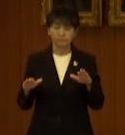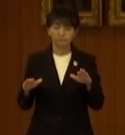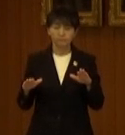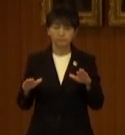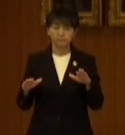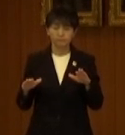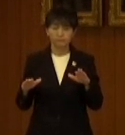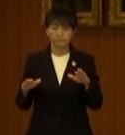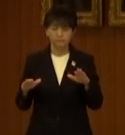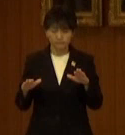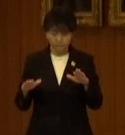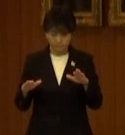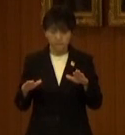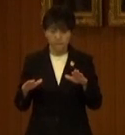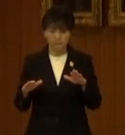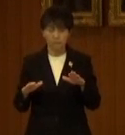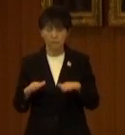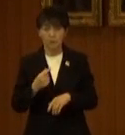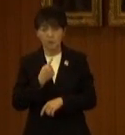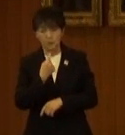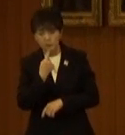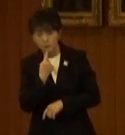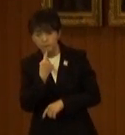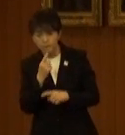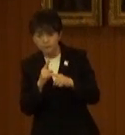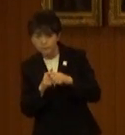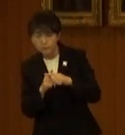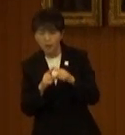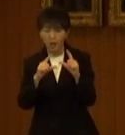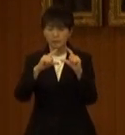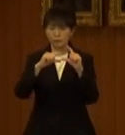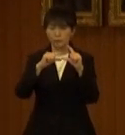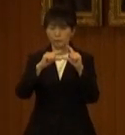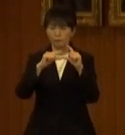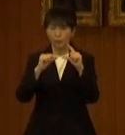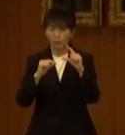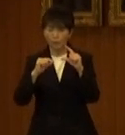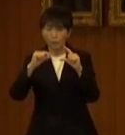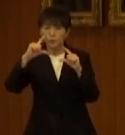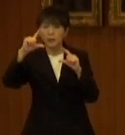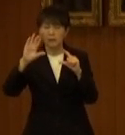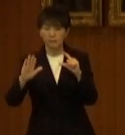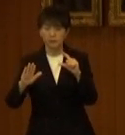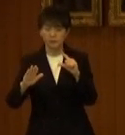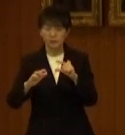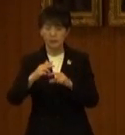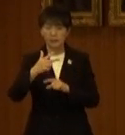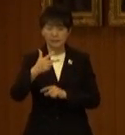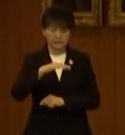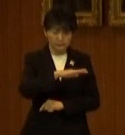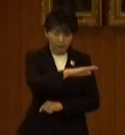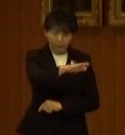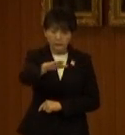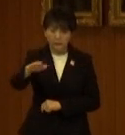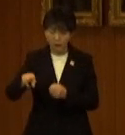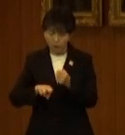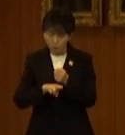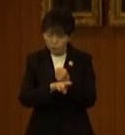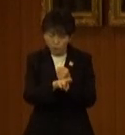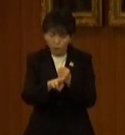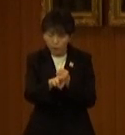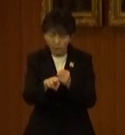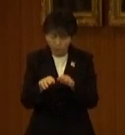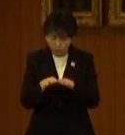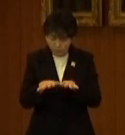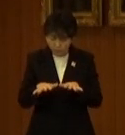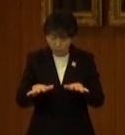陽性率というものも高まってきております。そういう意味では市中にこのウイルスが